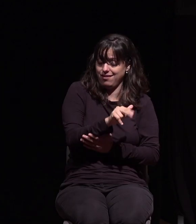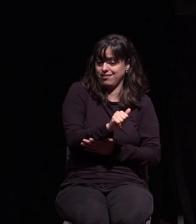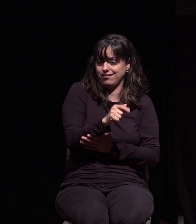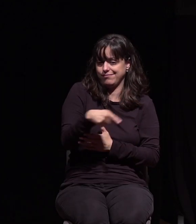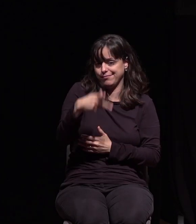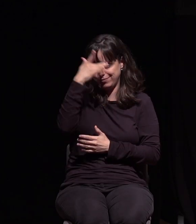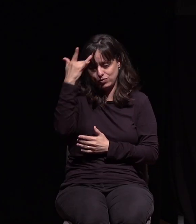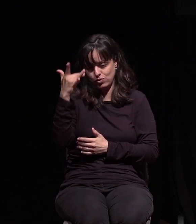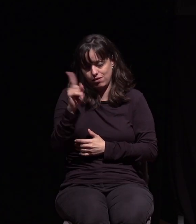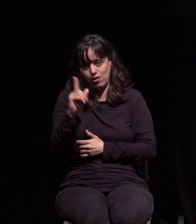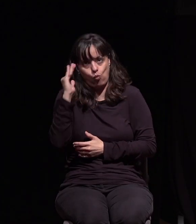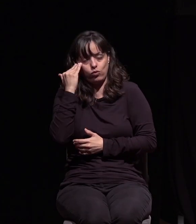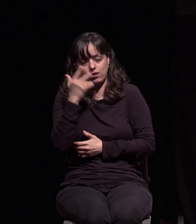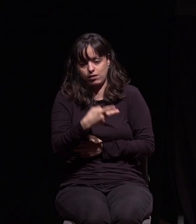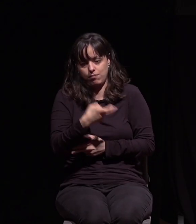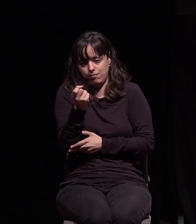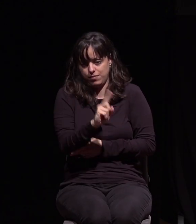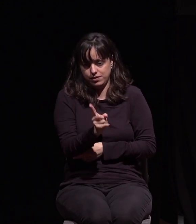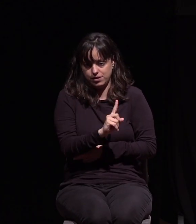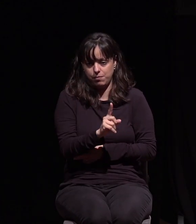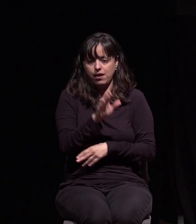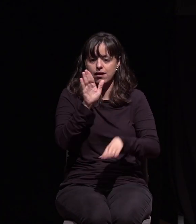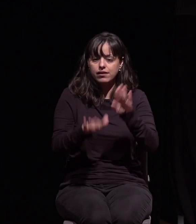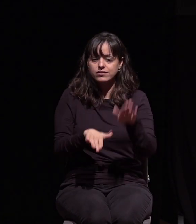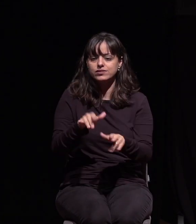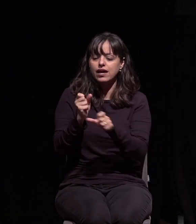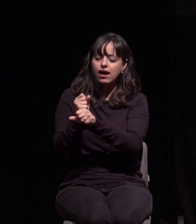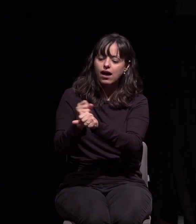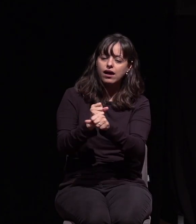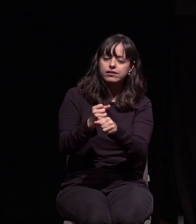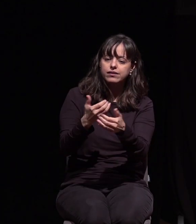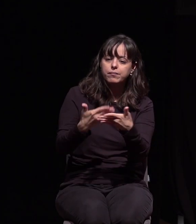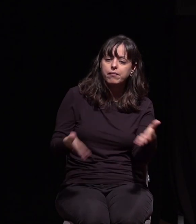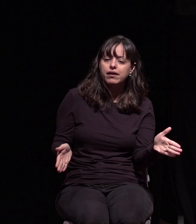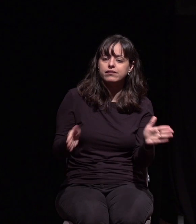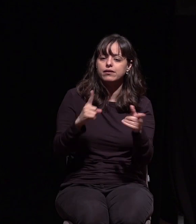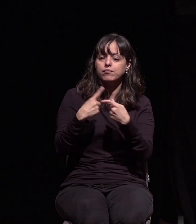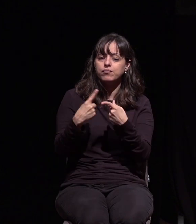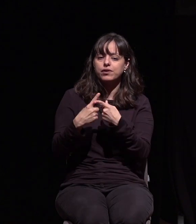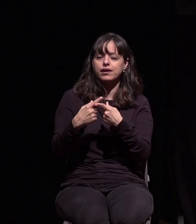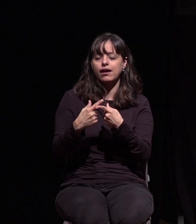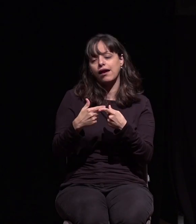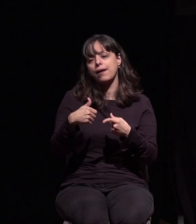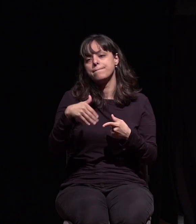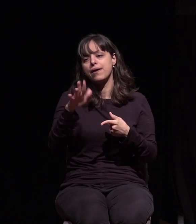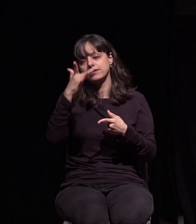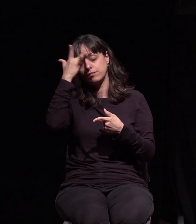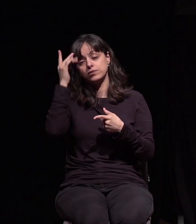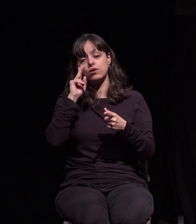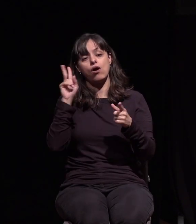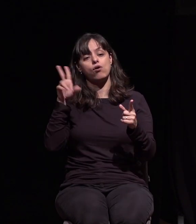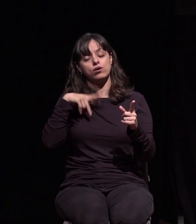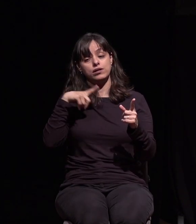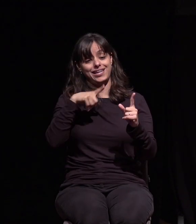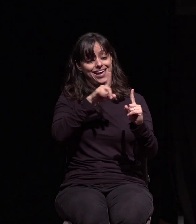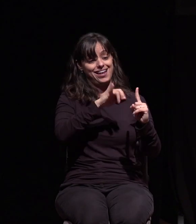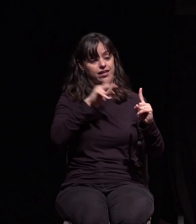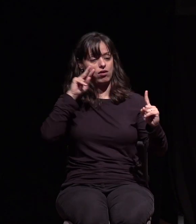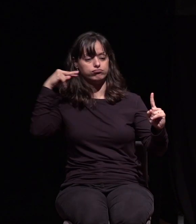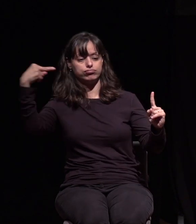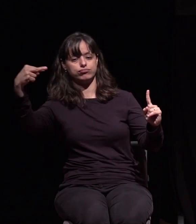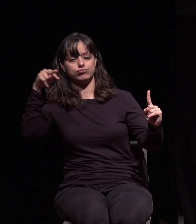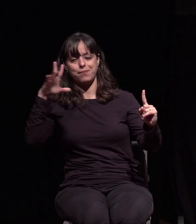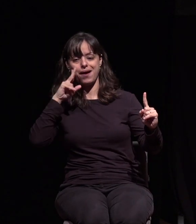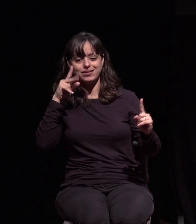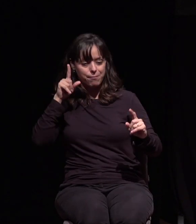algum momento, certas nuances tenham se perdido em detrimento de um olhar mais abrangente ou mais panorâmico. Eu acho que também, disso que a